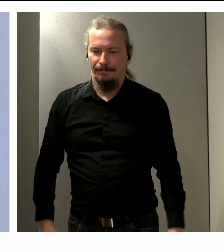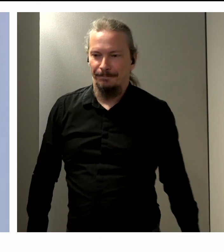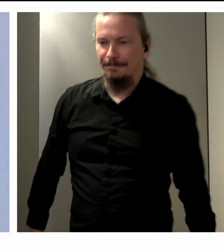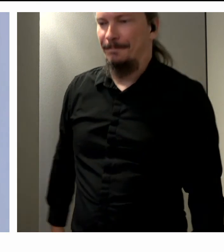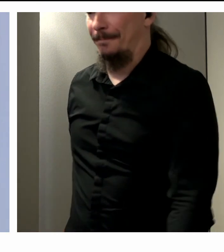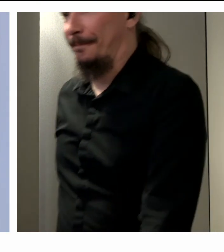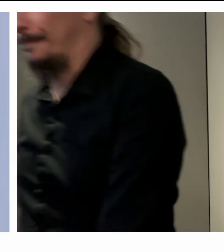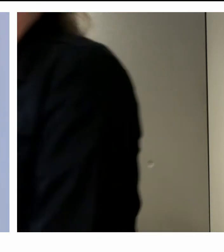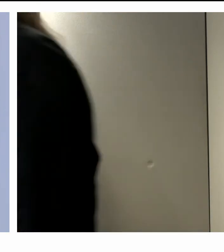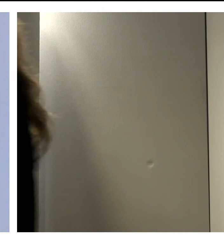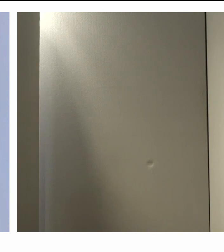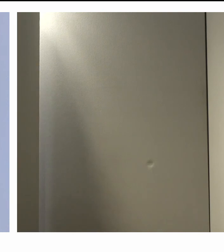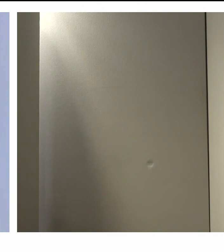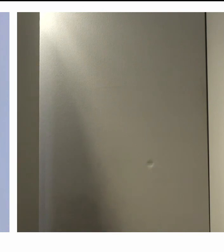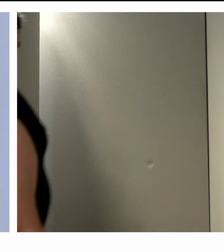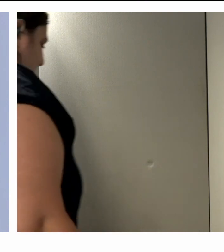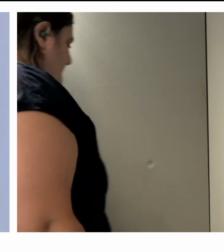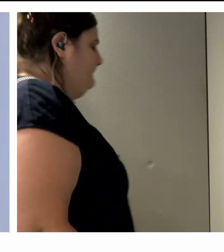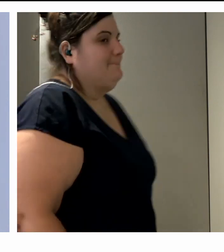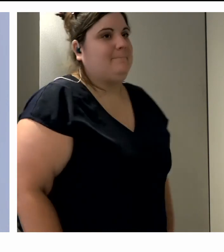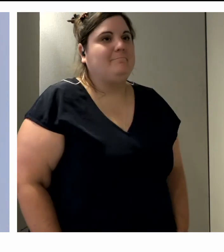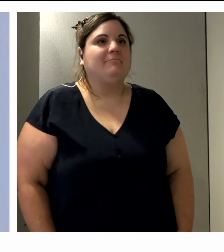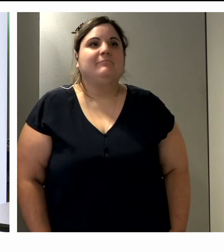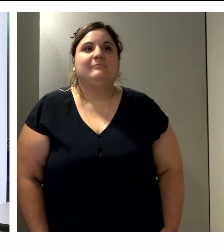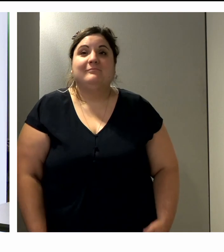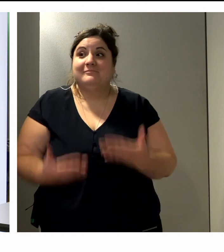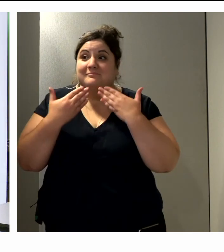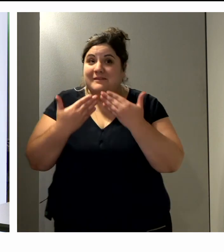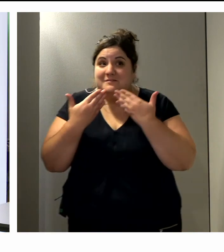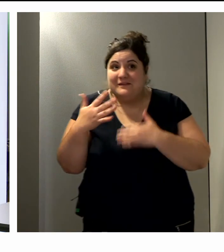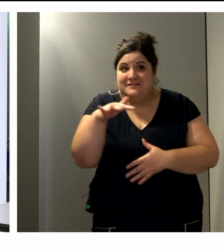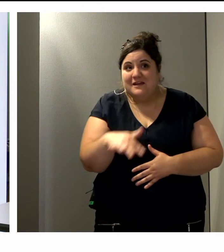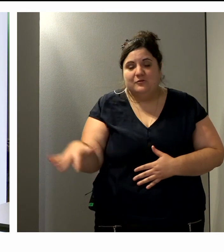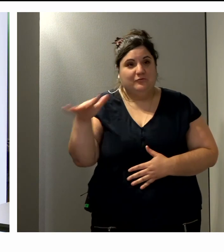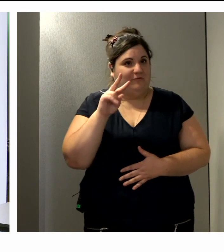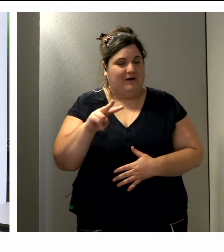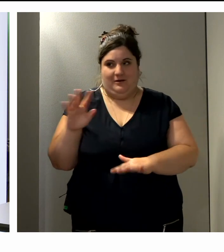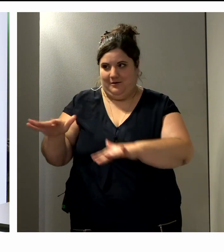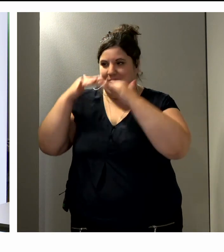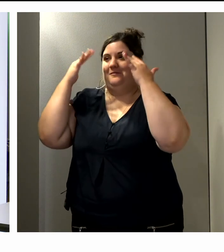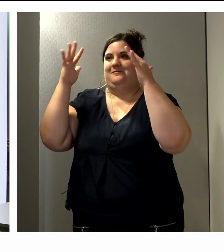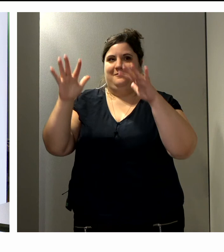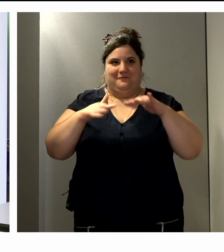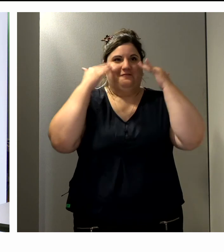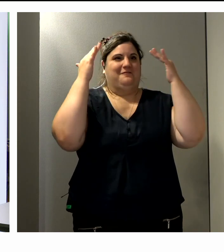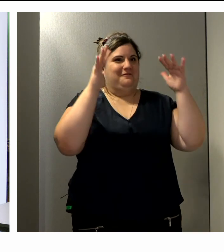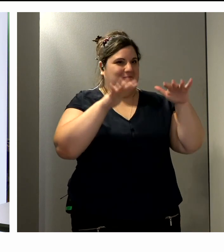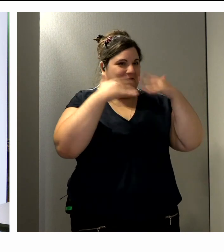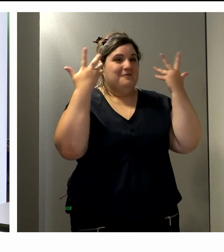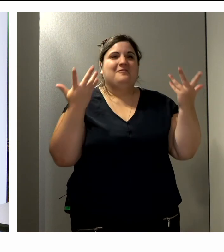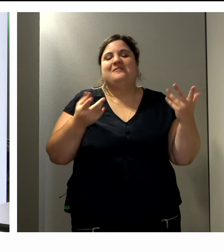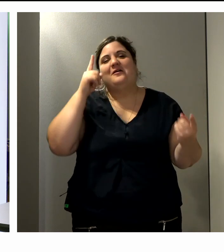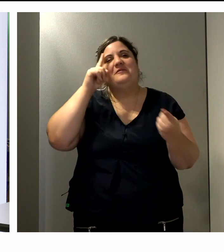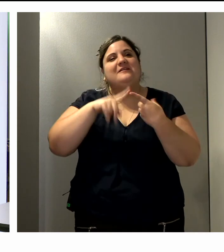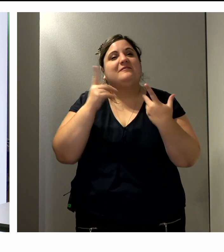Merci à chacun et chacune d'avoir été si inspirant, Puisqu'on a évoqué la question d'aller chercher les